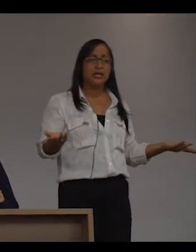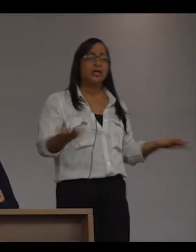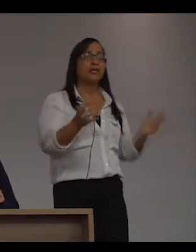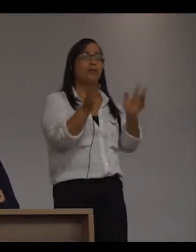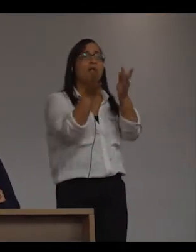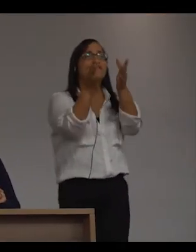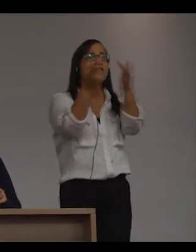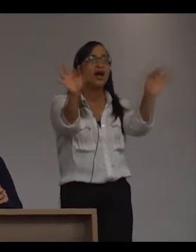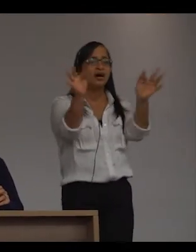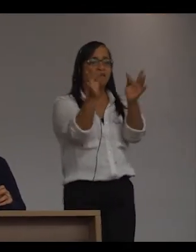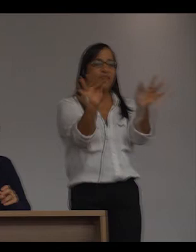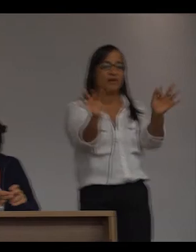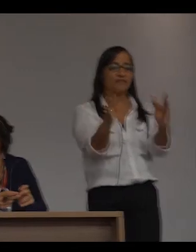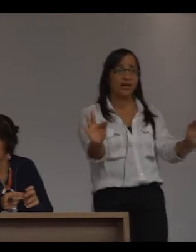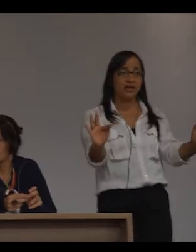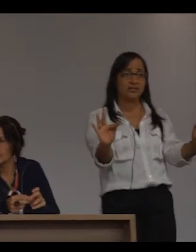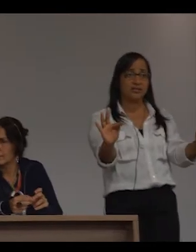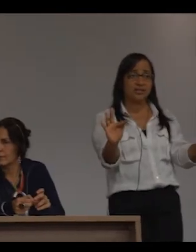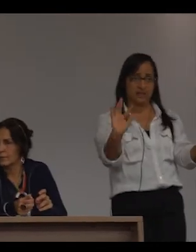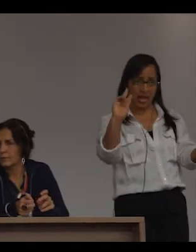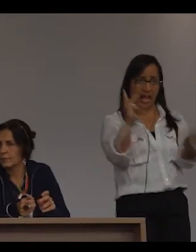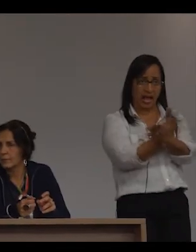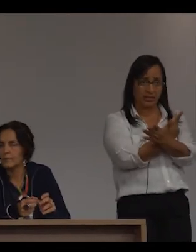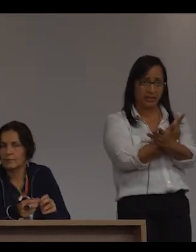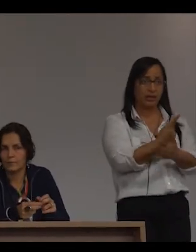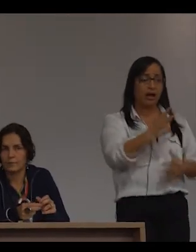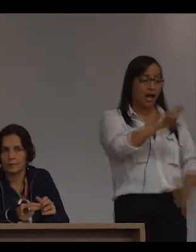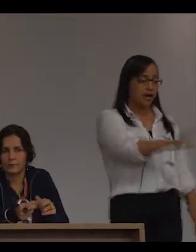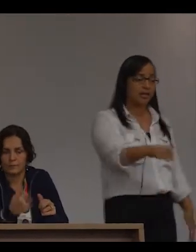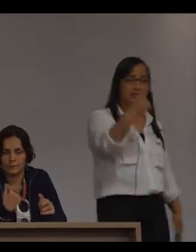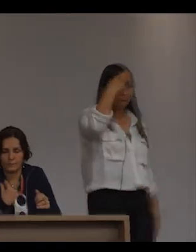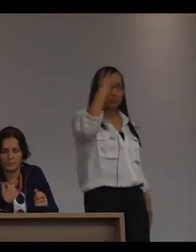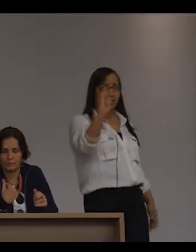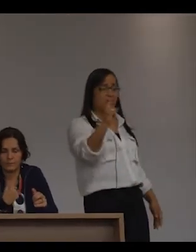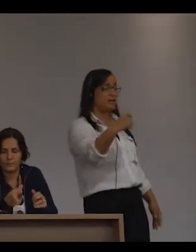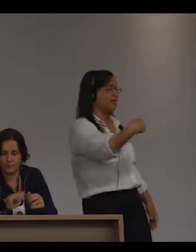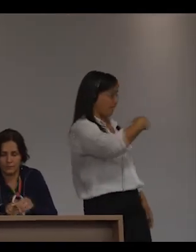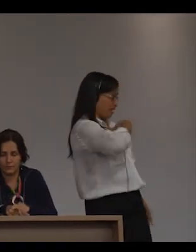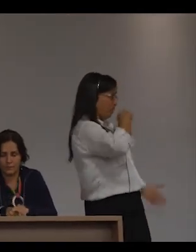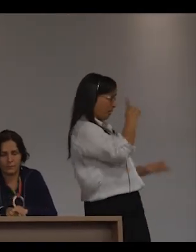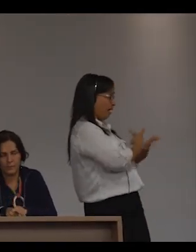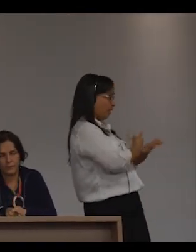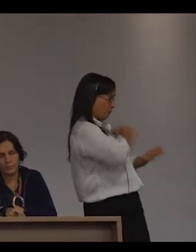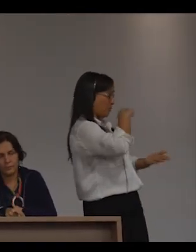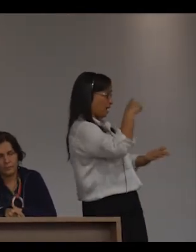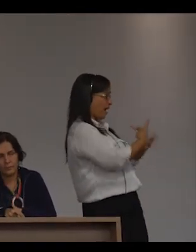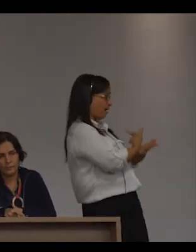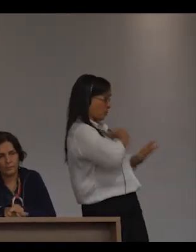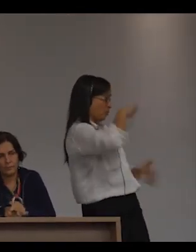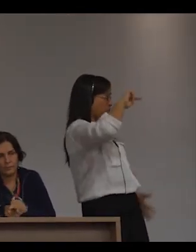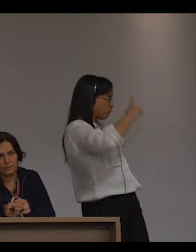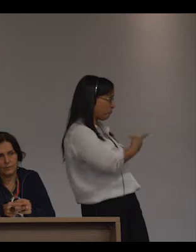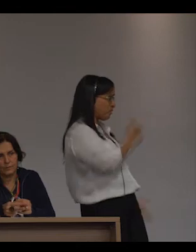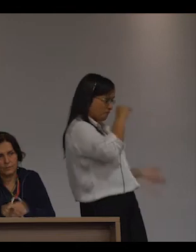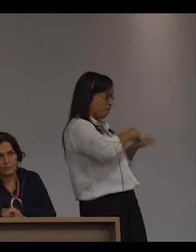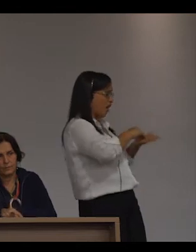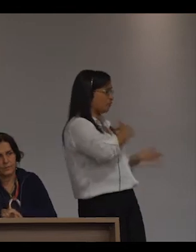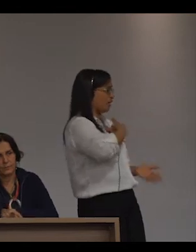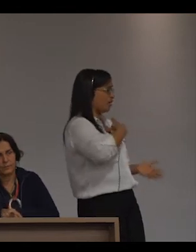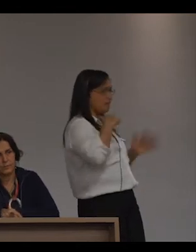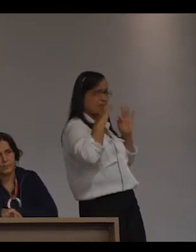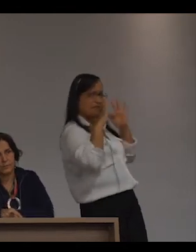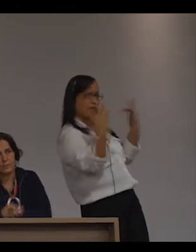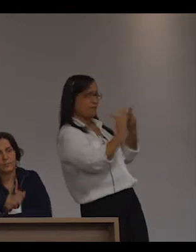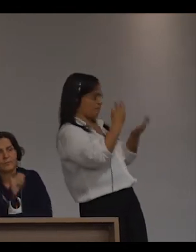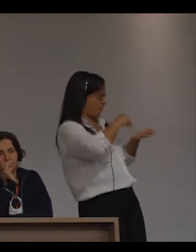è lui che è sbagliato, è lui che è scorretto, è lui e la sua famiglia. Quindi a